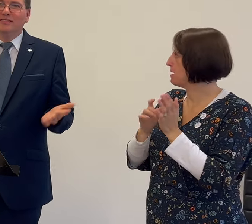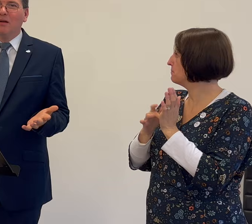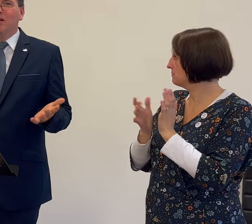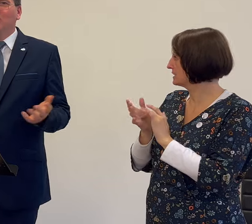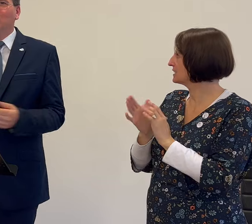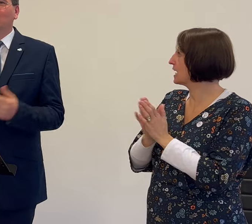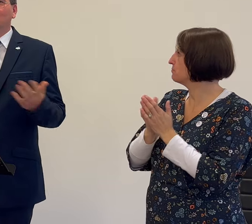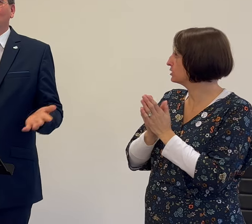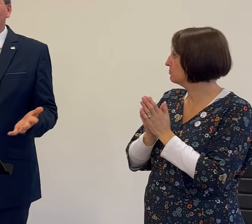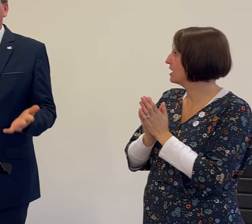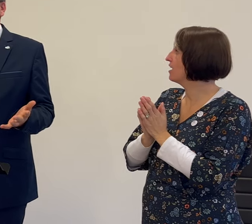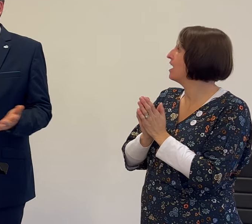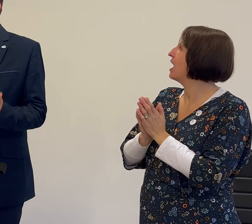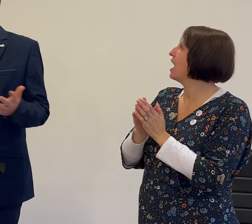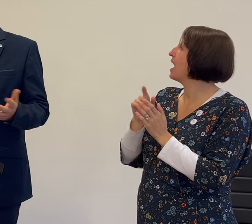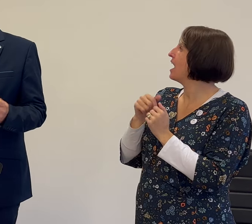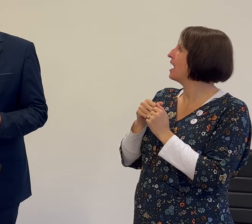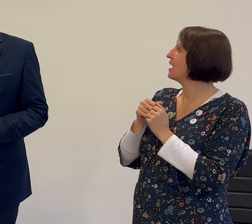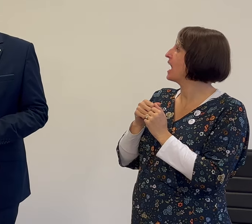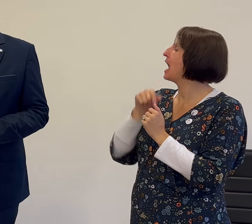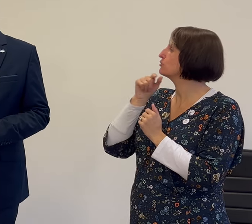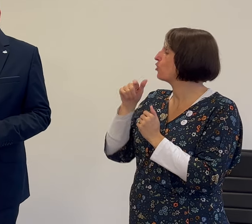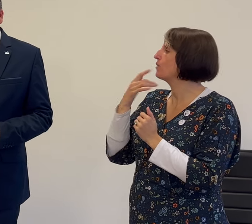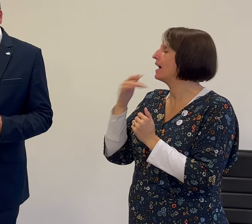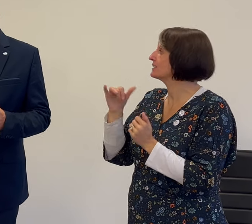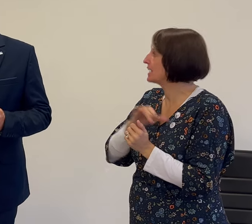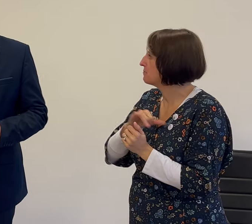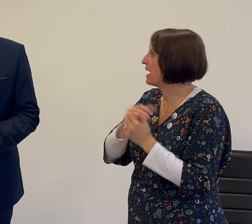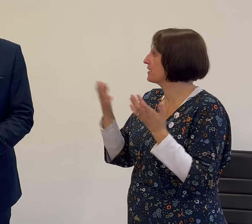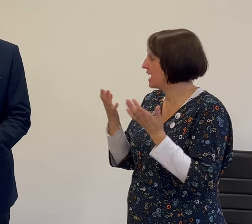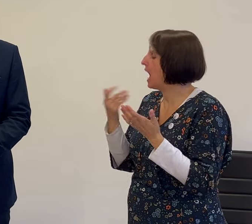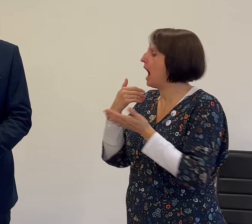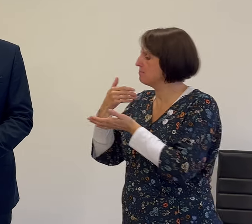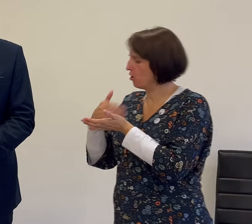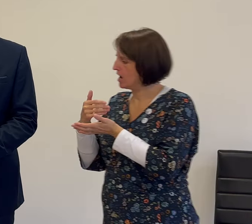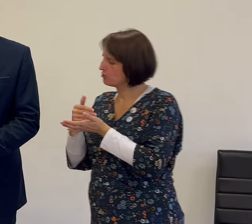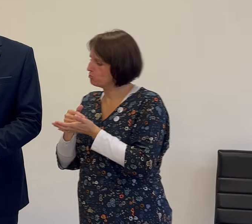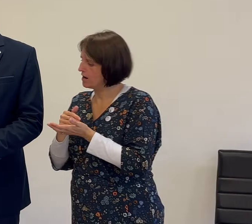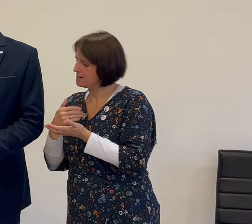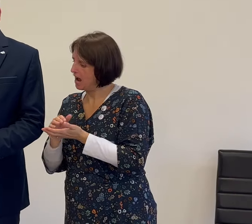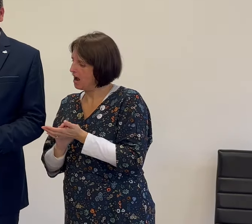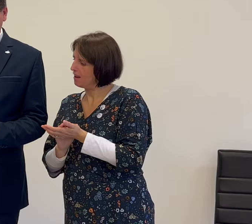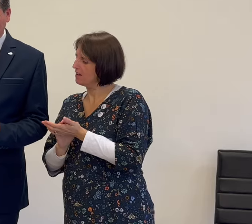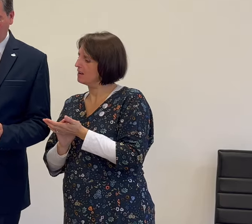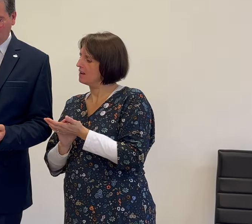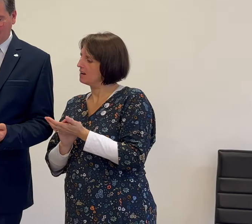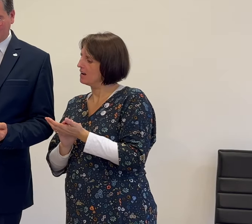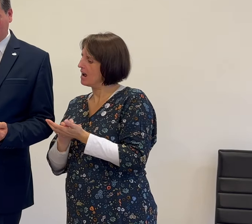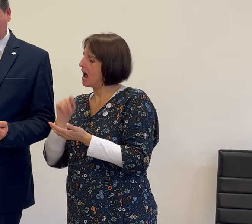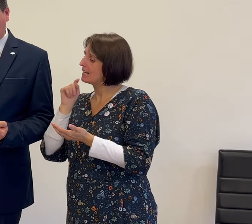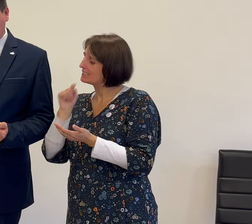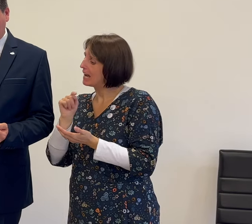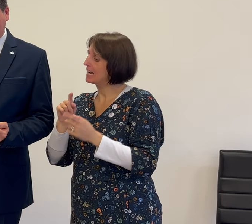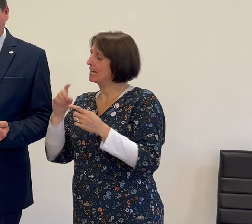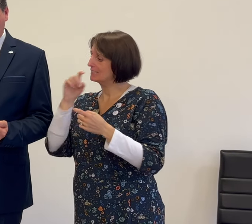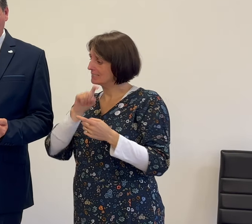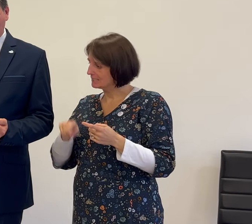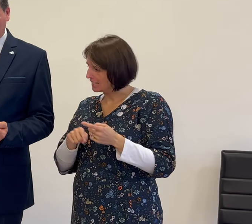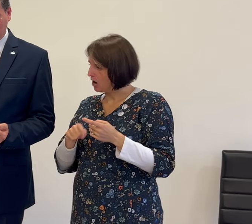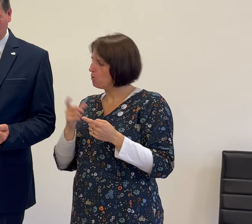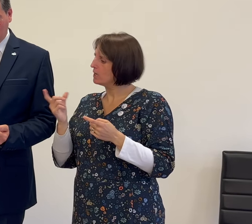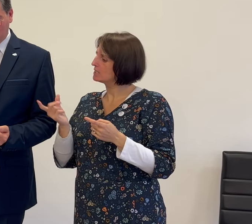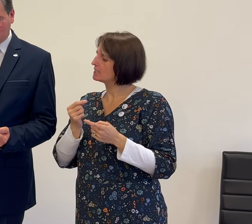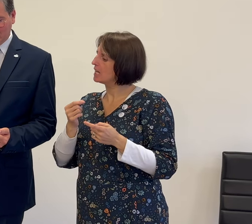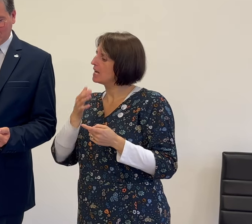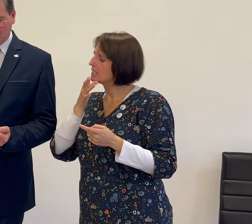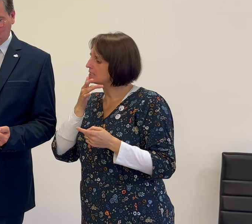to, co neznáme, jednoduše přeskočíme, to nás nezajímá. A budu pokračovat dál. Také Saul a izraelští muži se